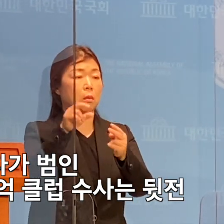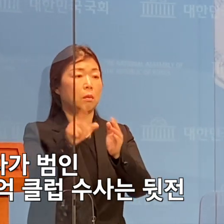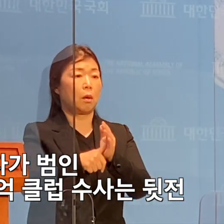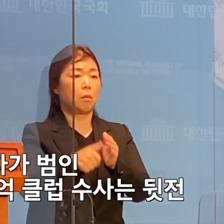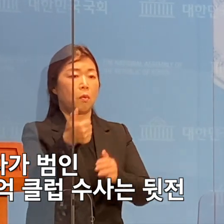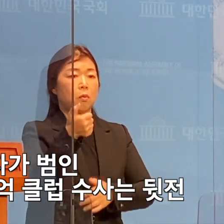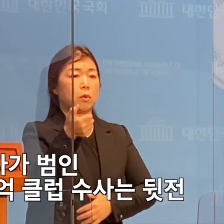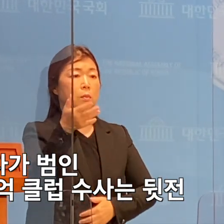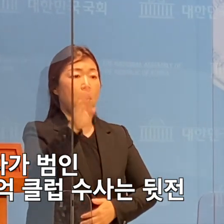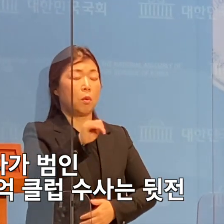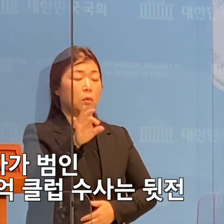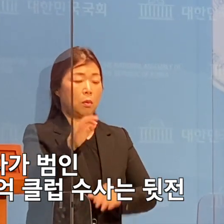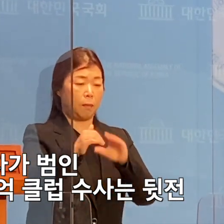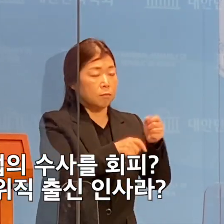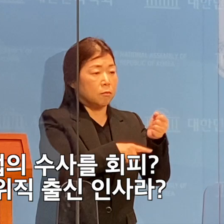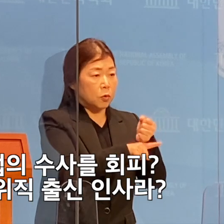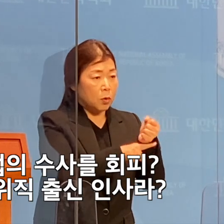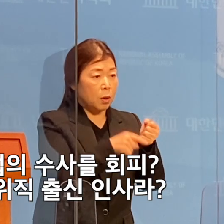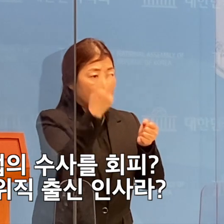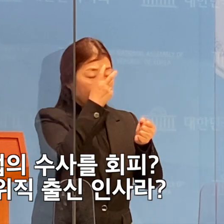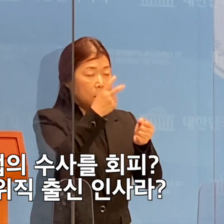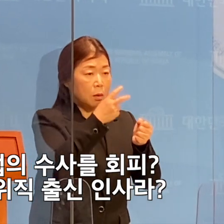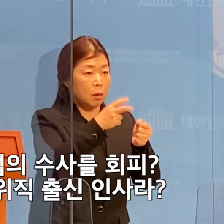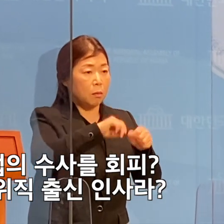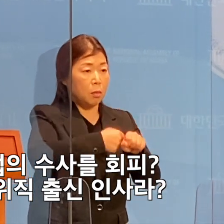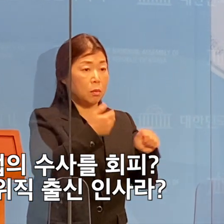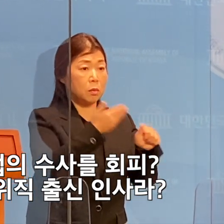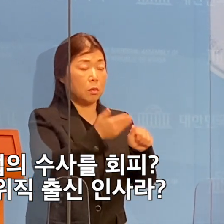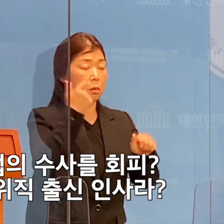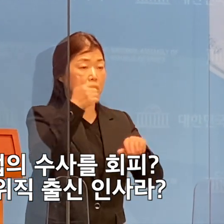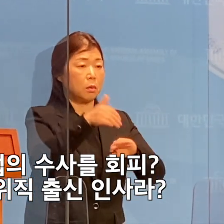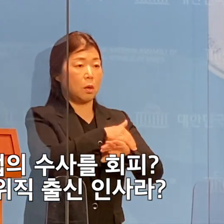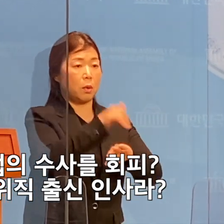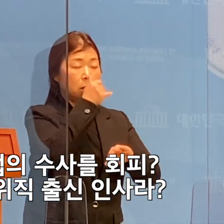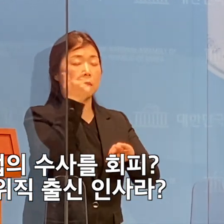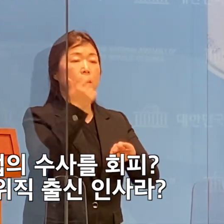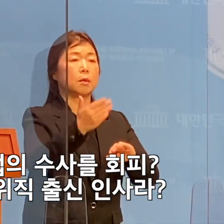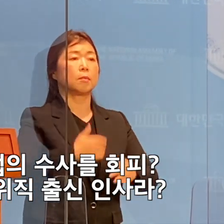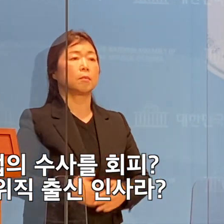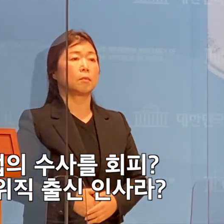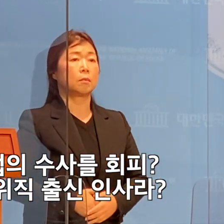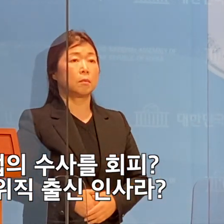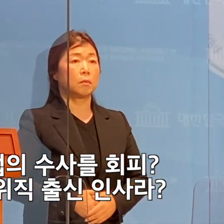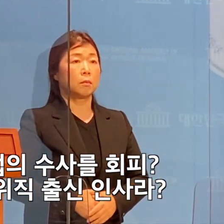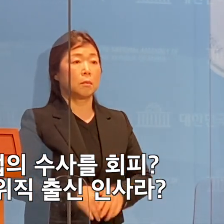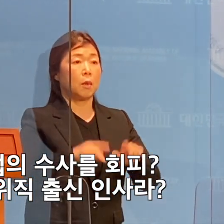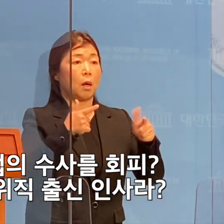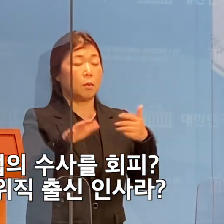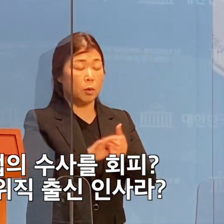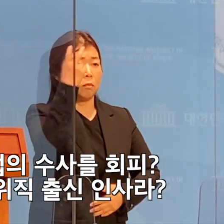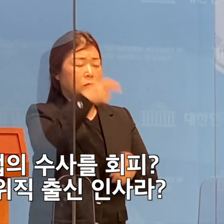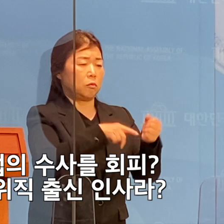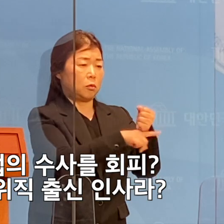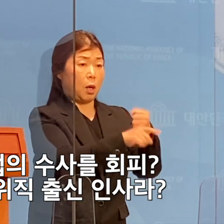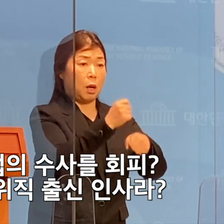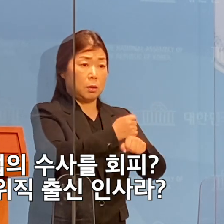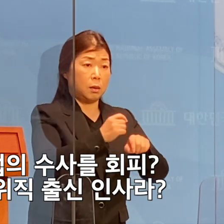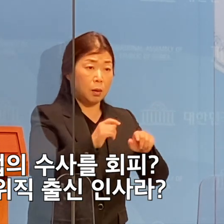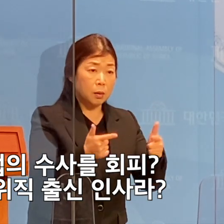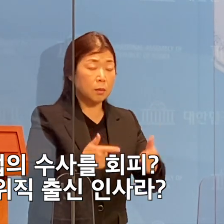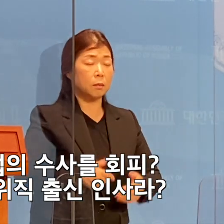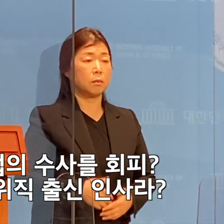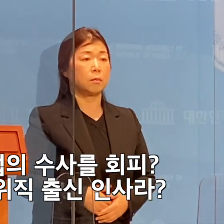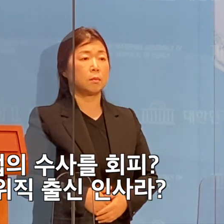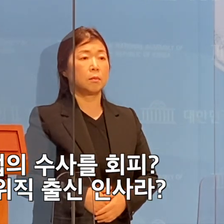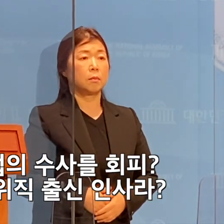뒷전으로 밀어두고 있습니다. 검찰은 왜 대장동 50억 클럽의 수사를 회피하고 있습니까? 50억